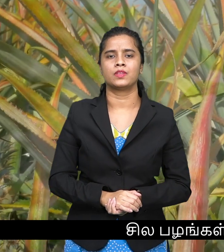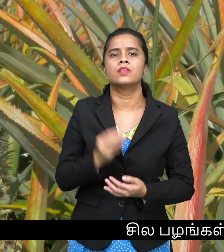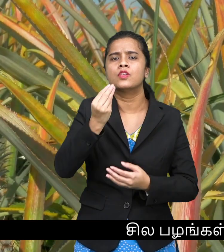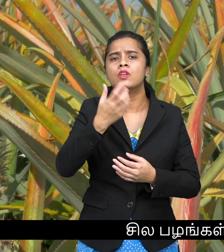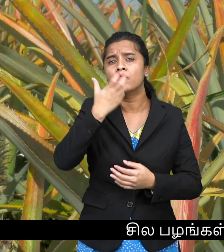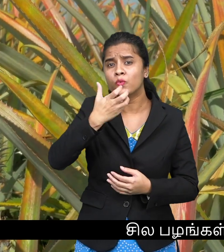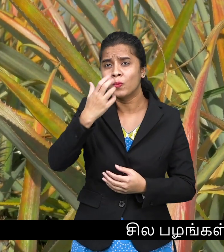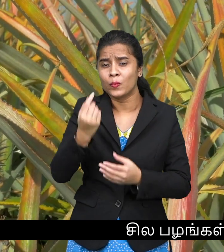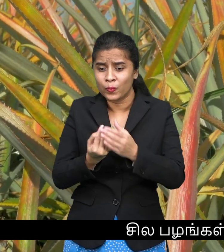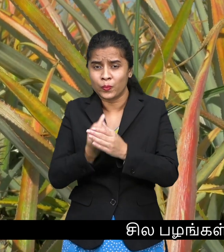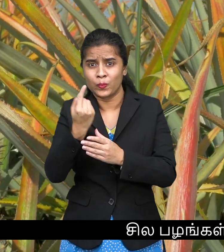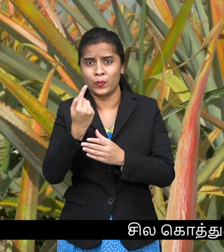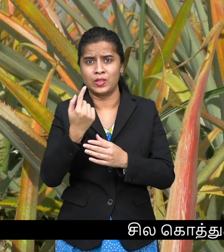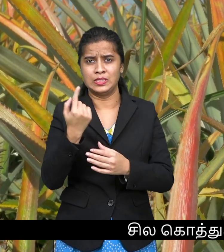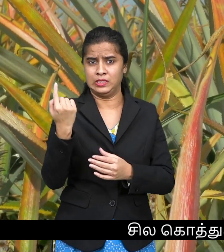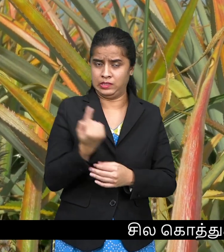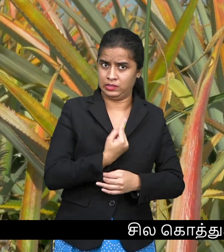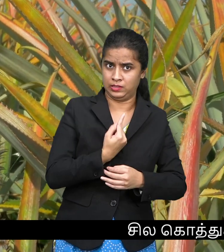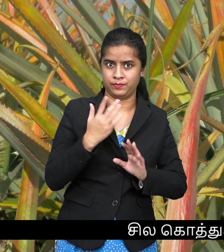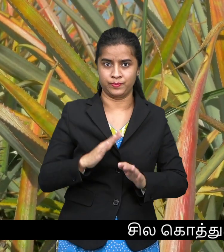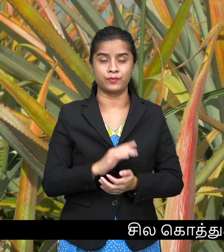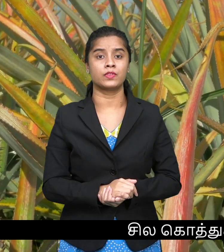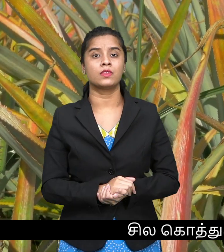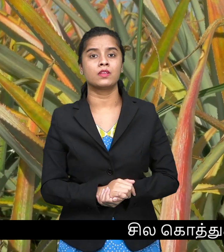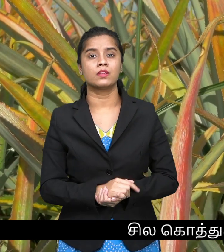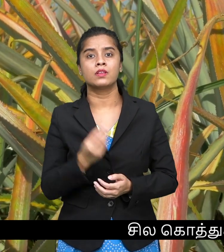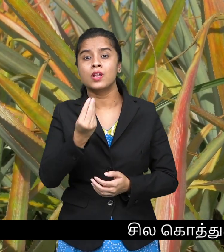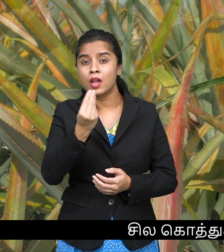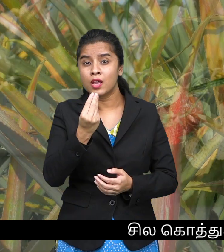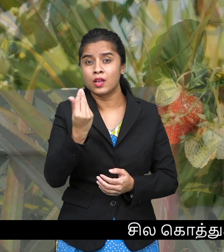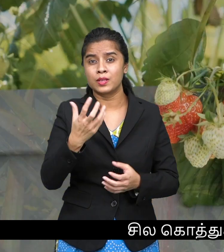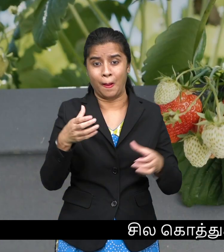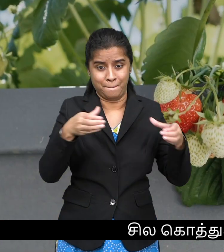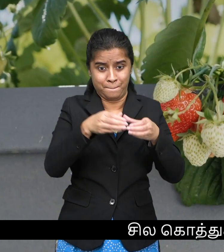பழங்கள் தனித்தனியாகவும் சில கொத்துகளாகவும் வளரும்.